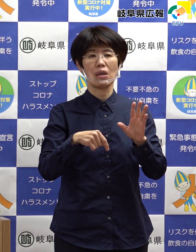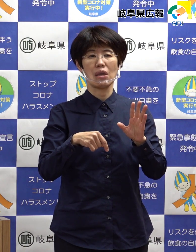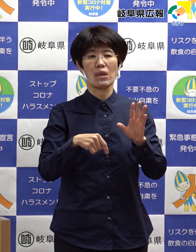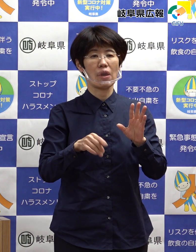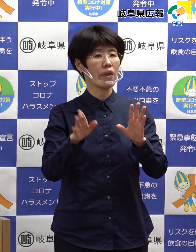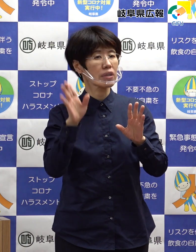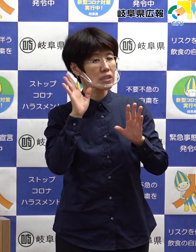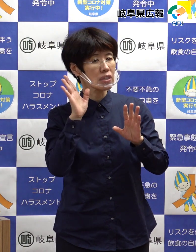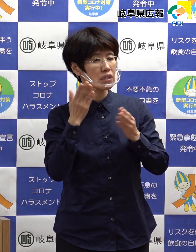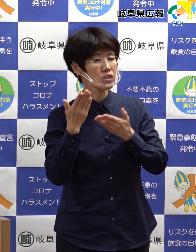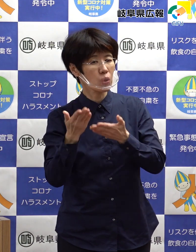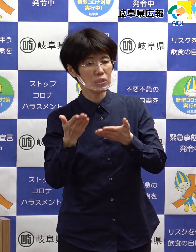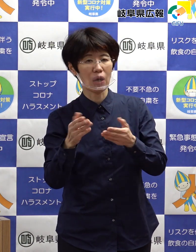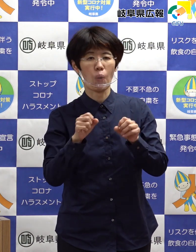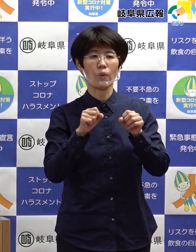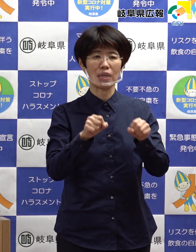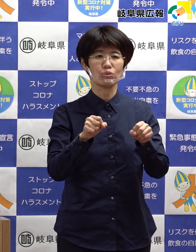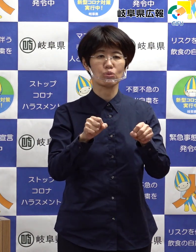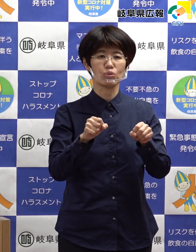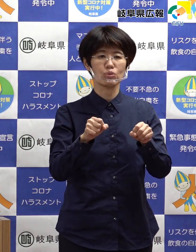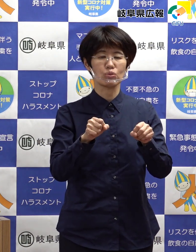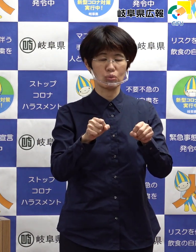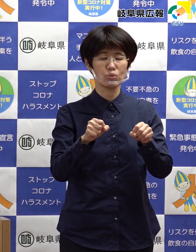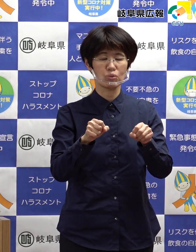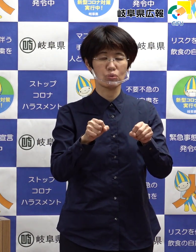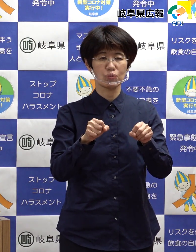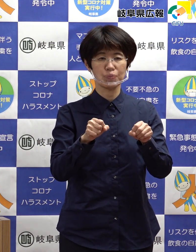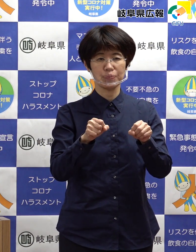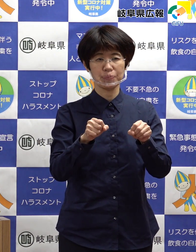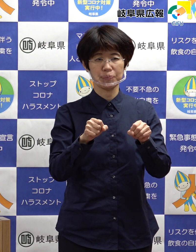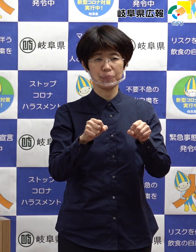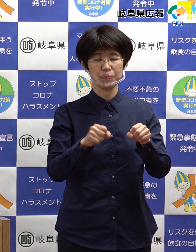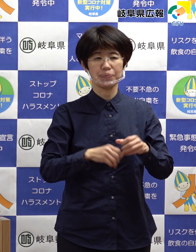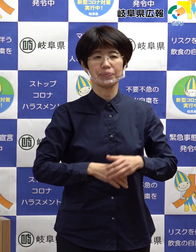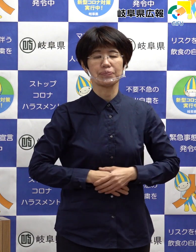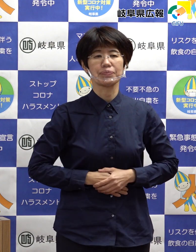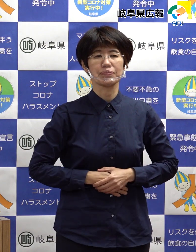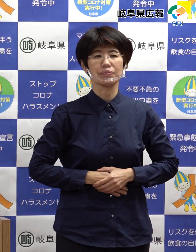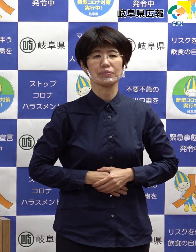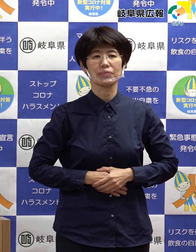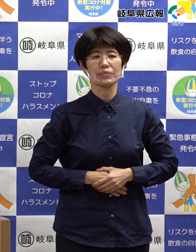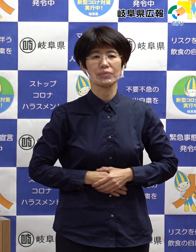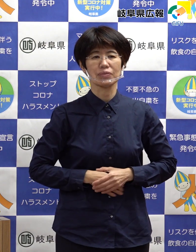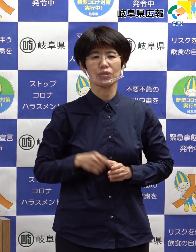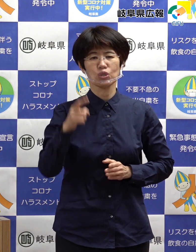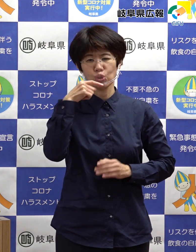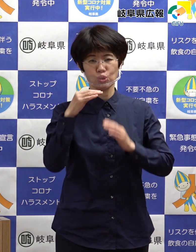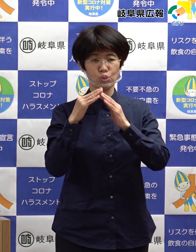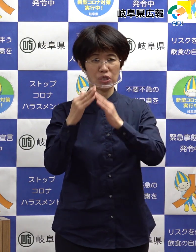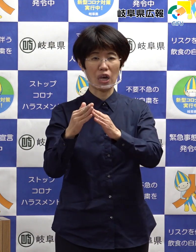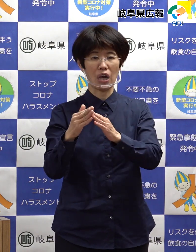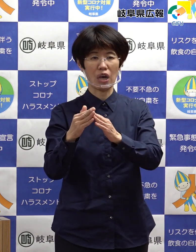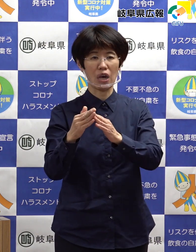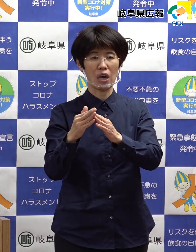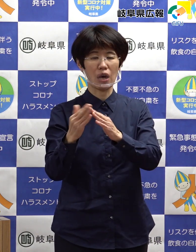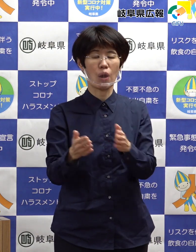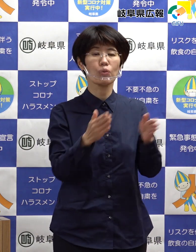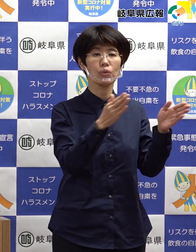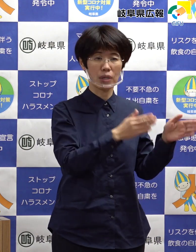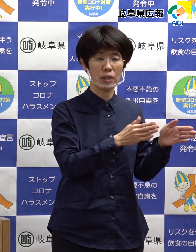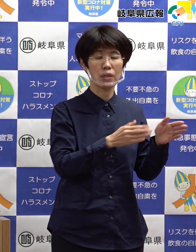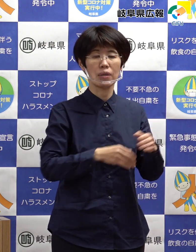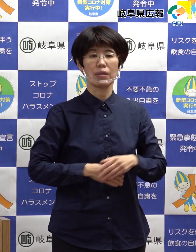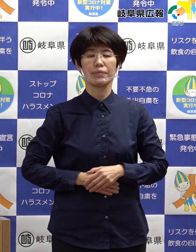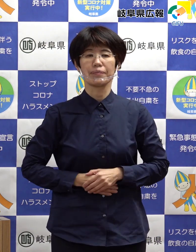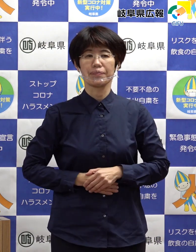聞き取り調査をやっているという、そういうことでやっていますね。それで、旧社の、被疑者はちょっと置いといてです